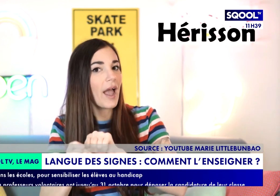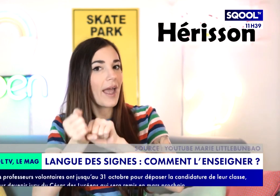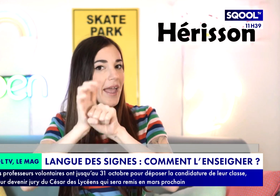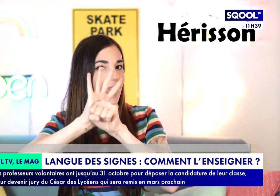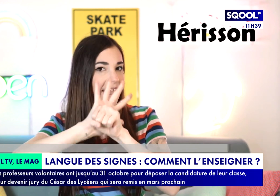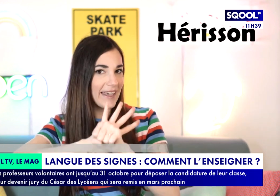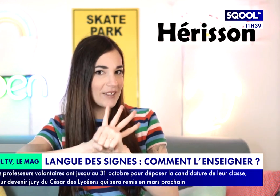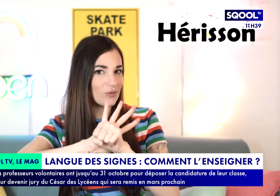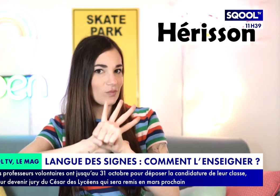Hérisson. Hérisson.